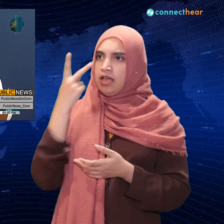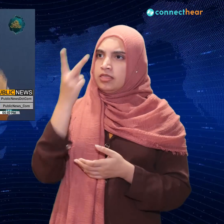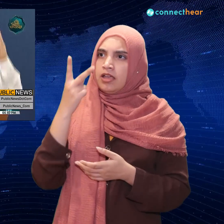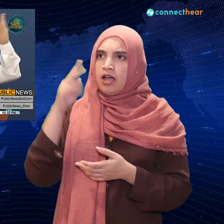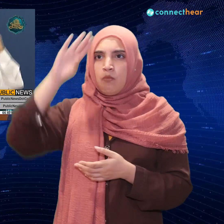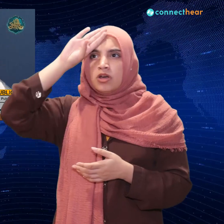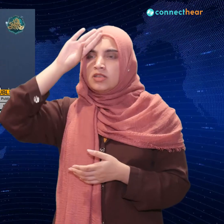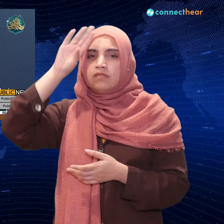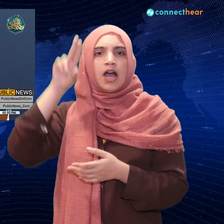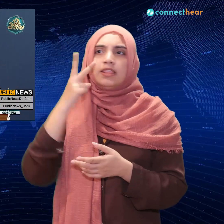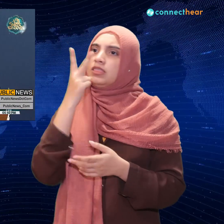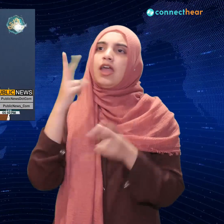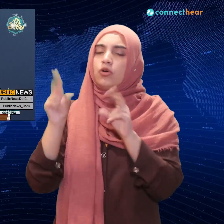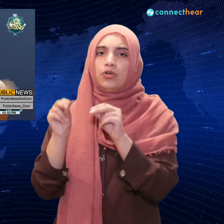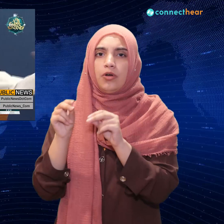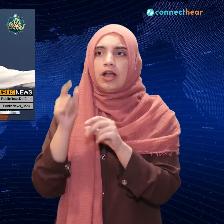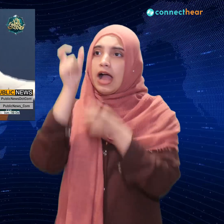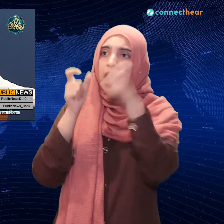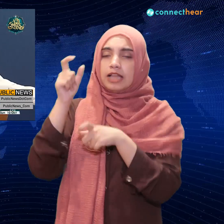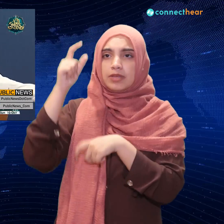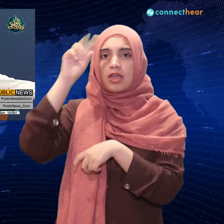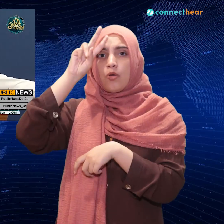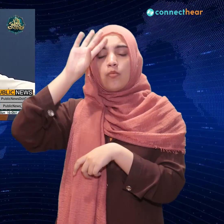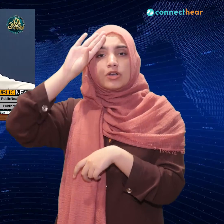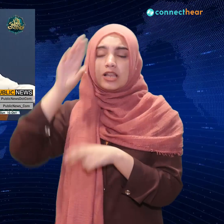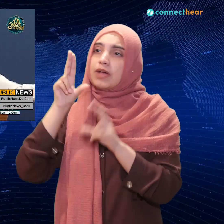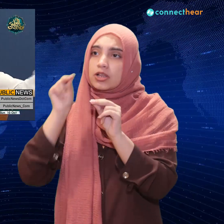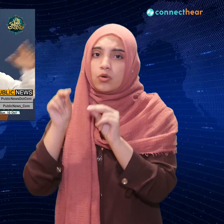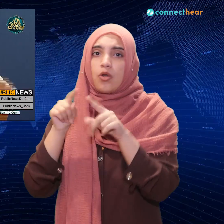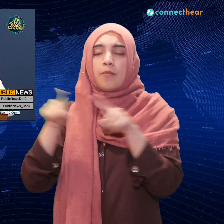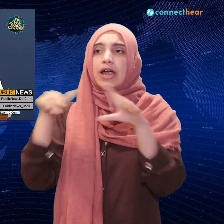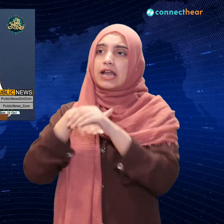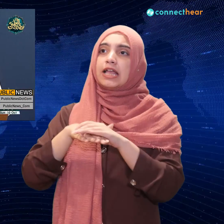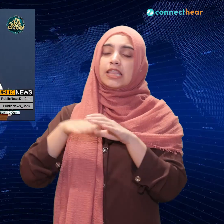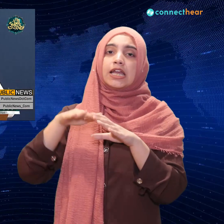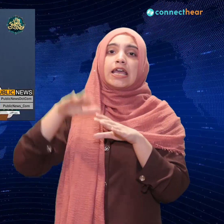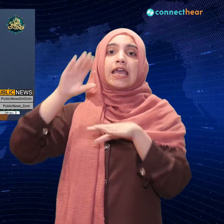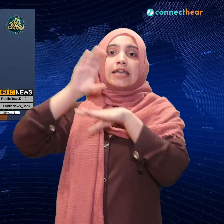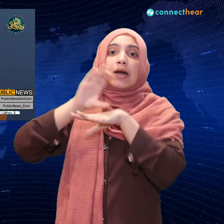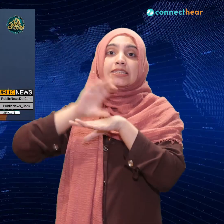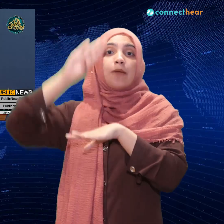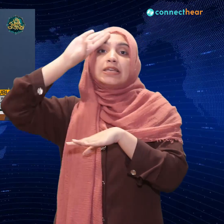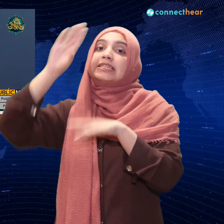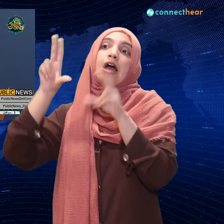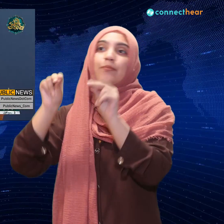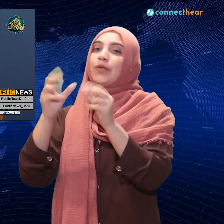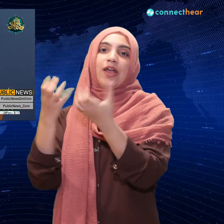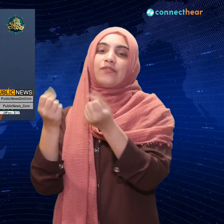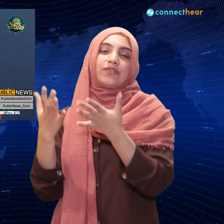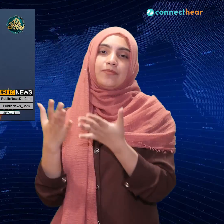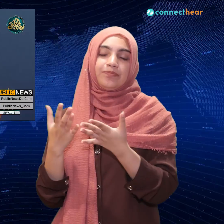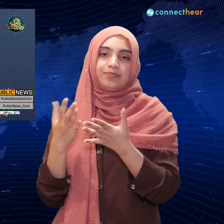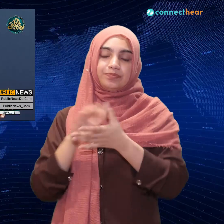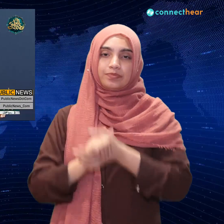آئے لیکن بڑا اسلام نظر آیا. اور مصر جب واپس گیا کہتا یہ مسلمان تو بہت ہے، اسلام نہیں ہے. میں نے بھی یہی دیکھا کہ